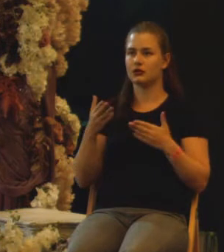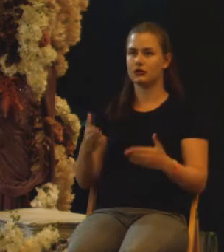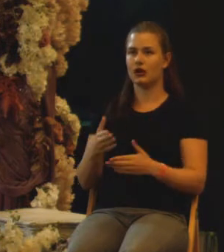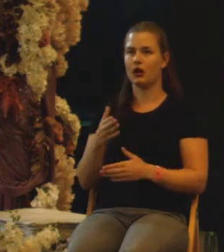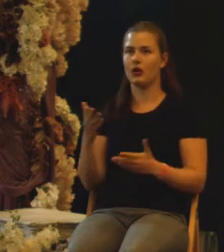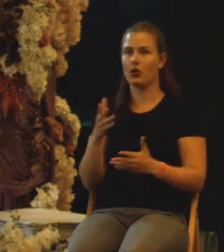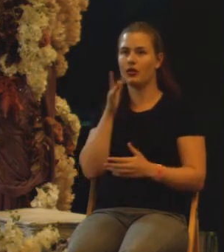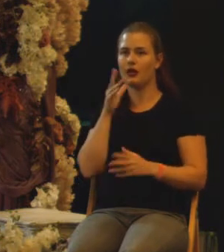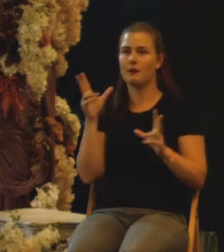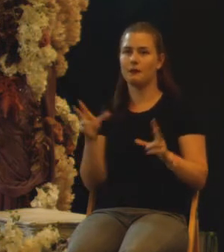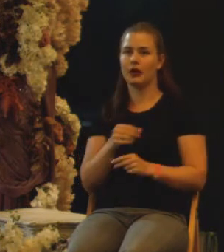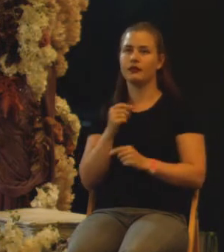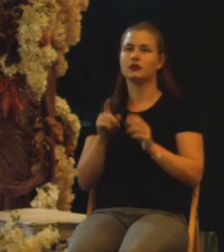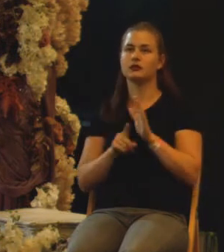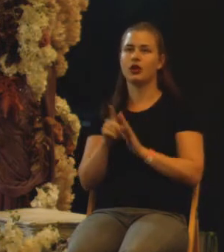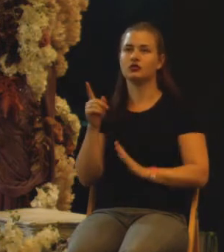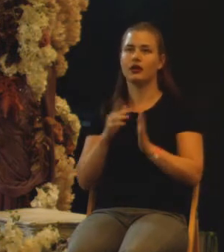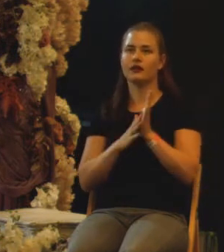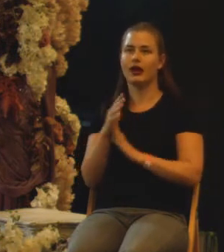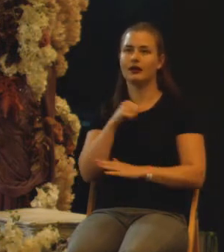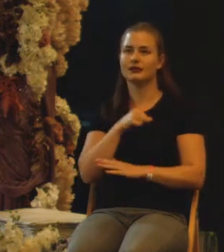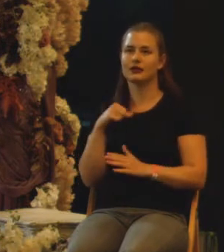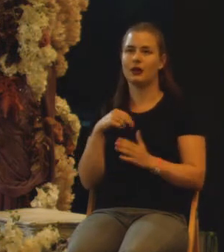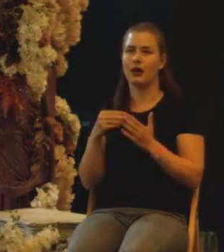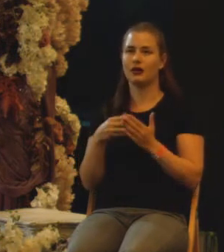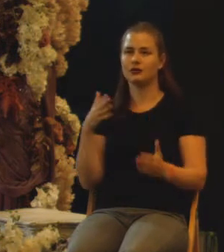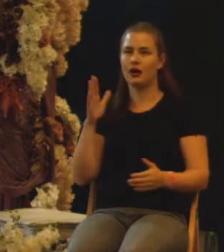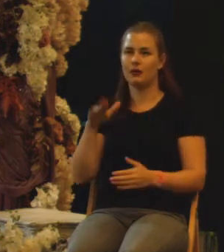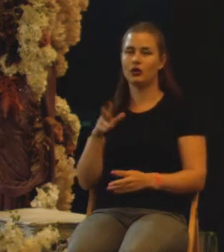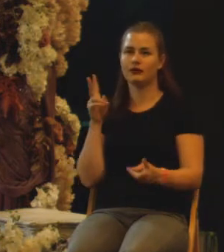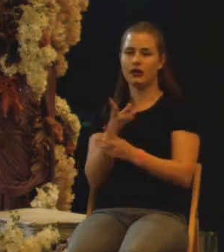повезло, у них начала вырастать самооценка, потом они встретили нас,